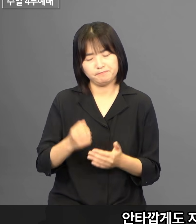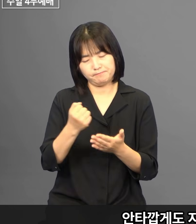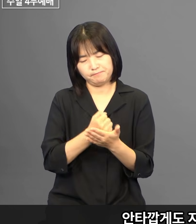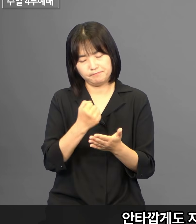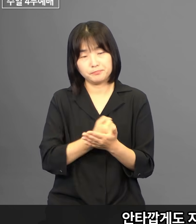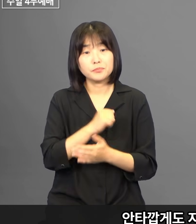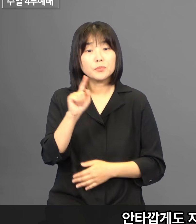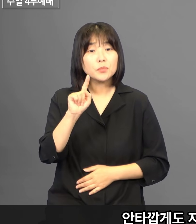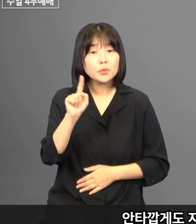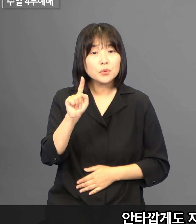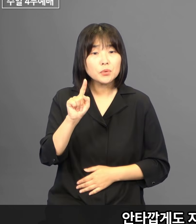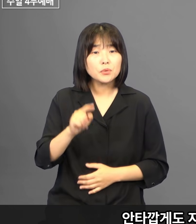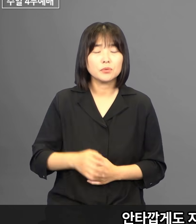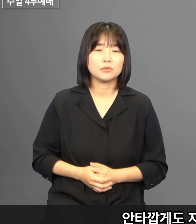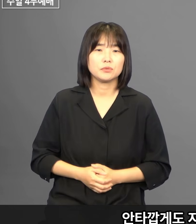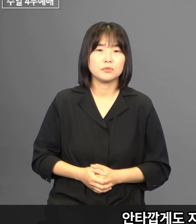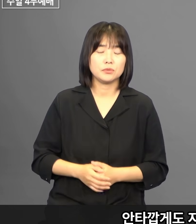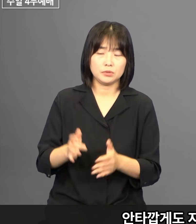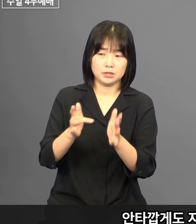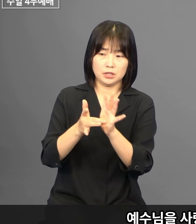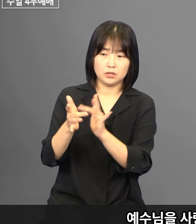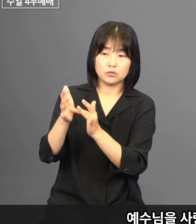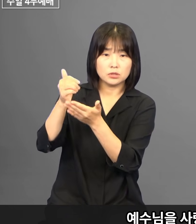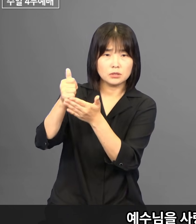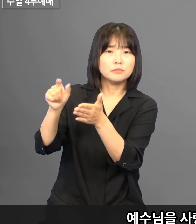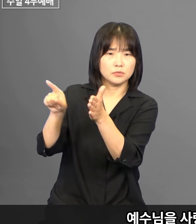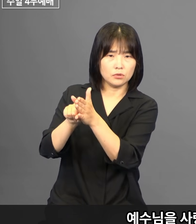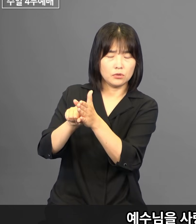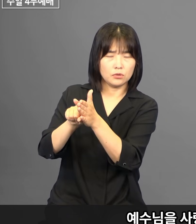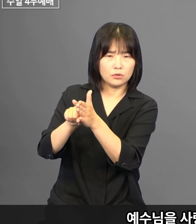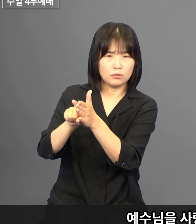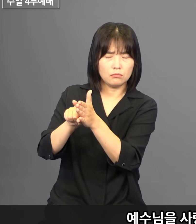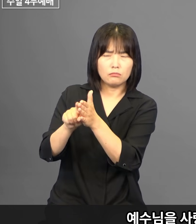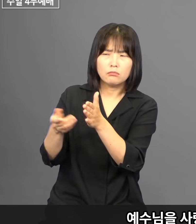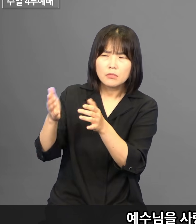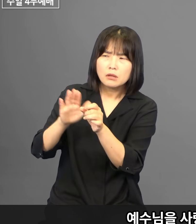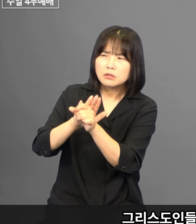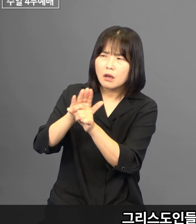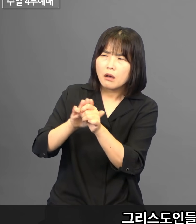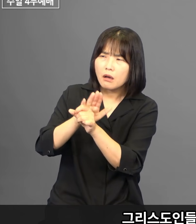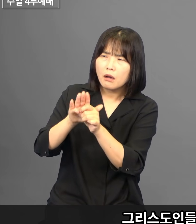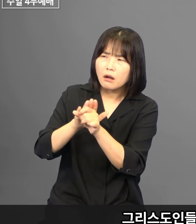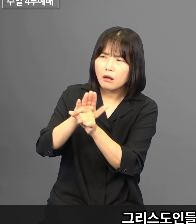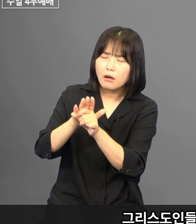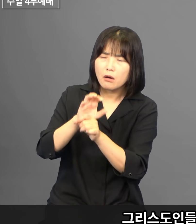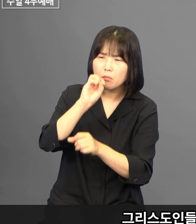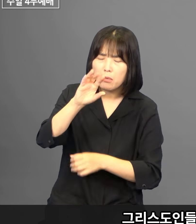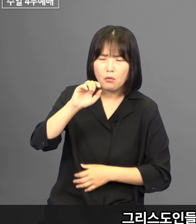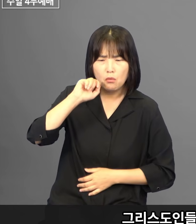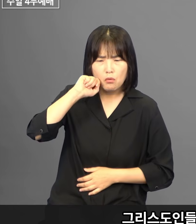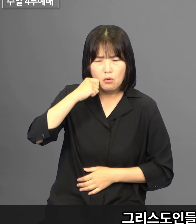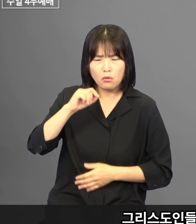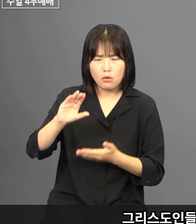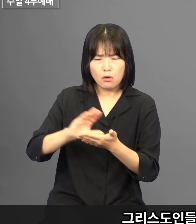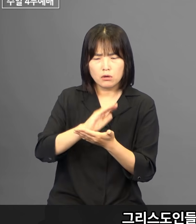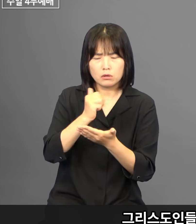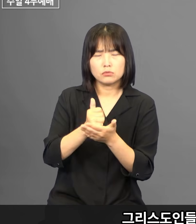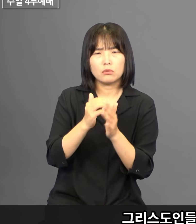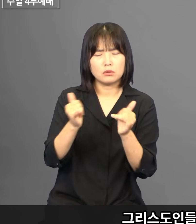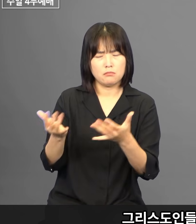안타깝게도 지금은 예수님을 믿지만 예수님을 사랑한다고 말할 수 없는 그리스도인들이 너무 많아진